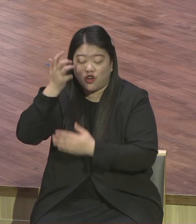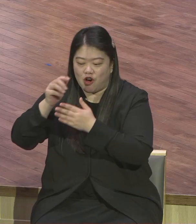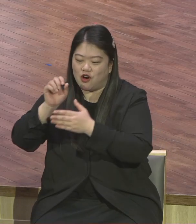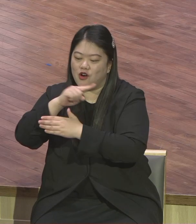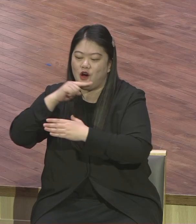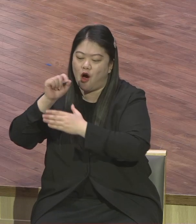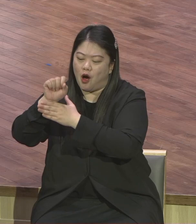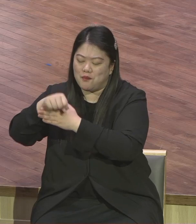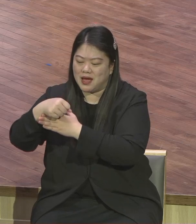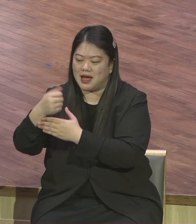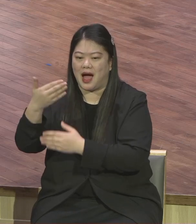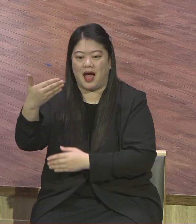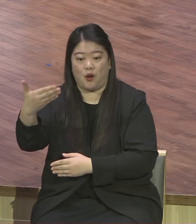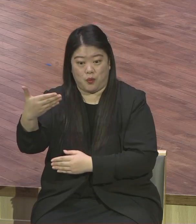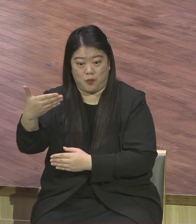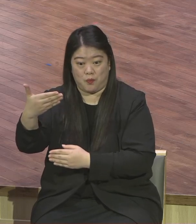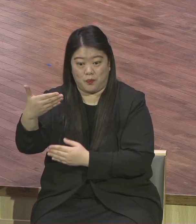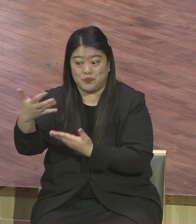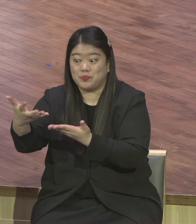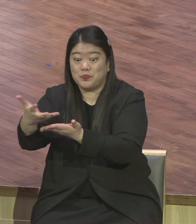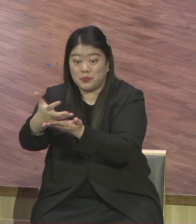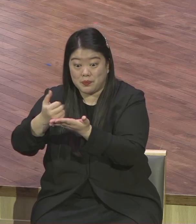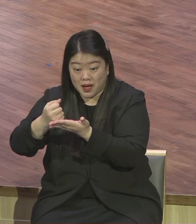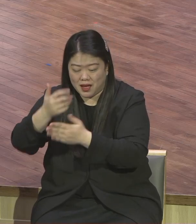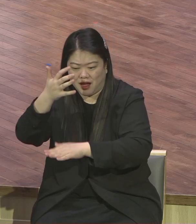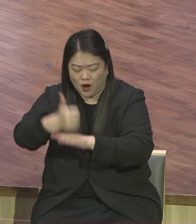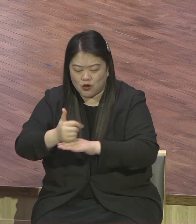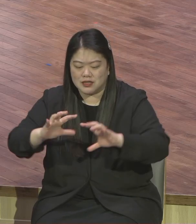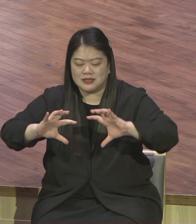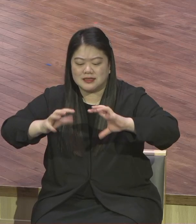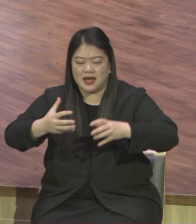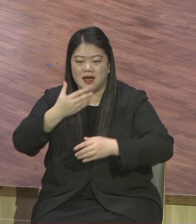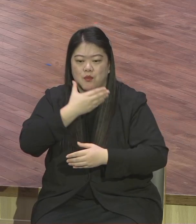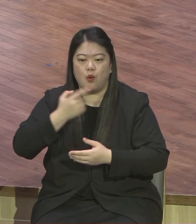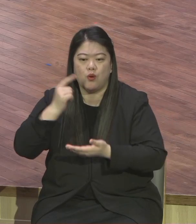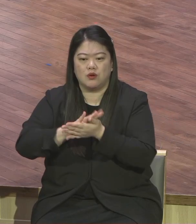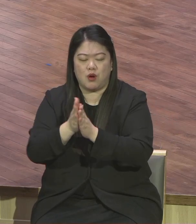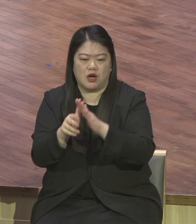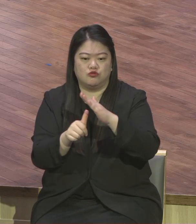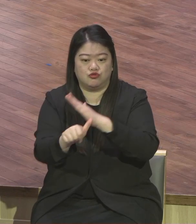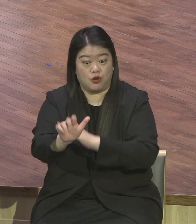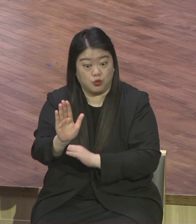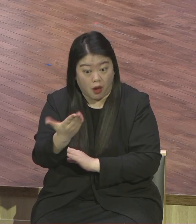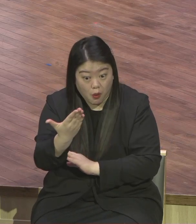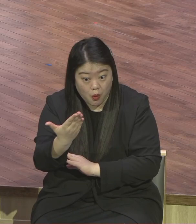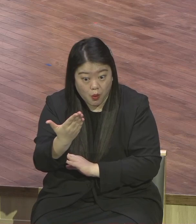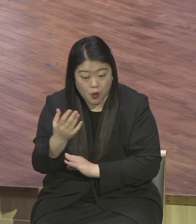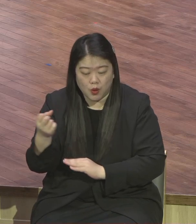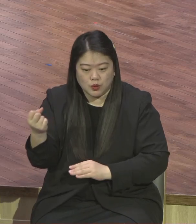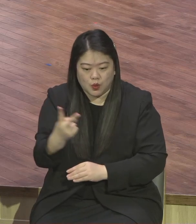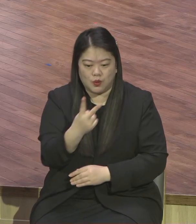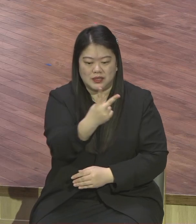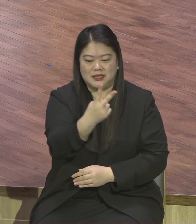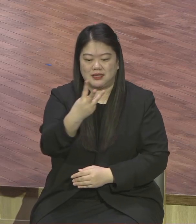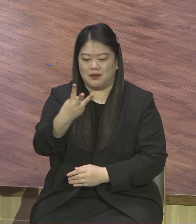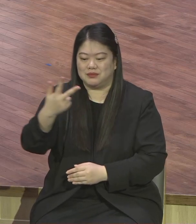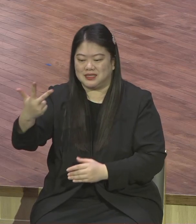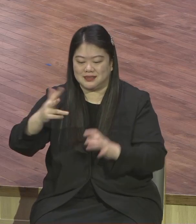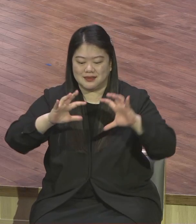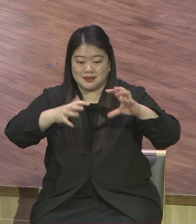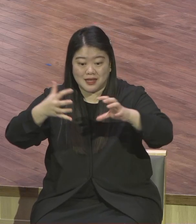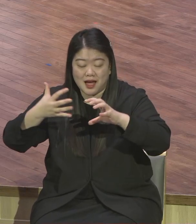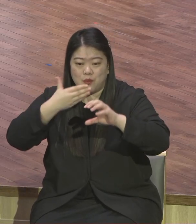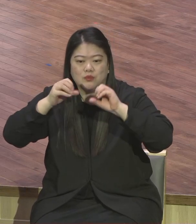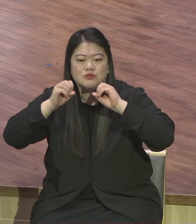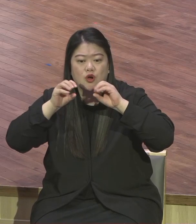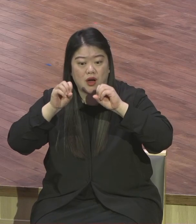세계, 237나라 5천 종족 복음화의 주역으로, 그래서 제한된 집중 통해서 선택된